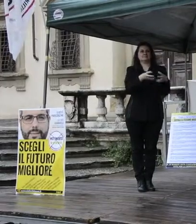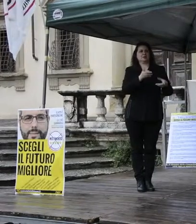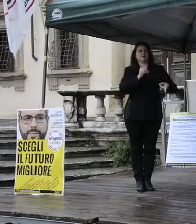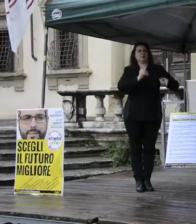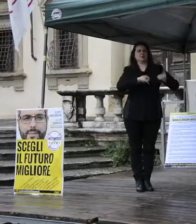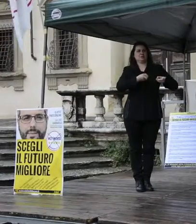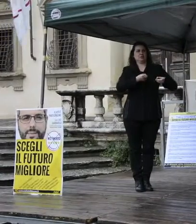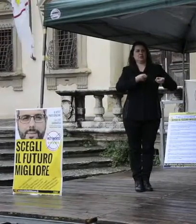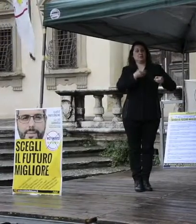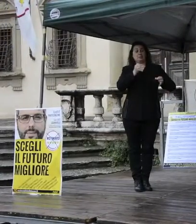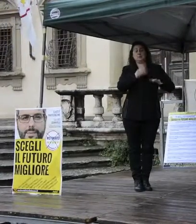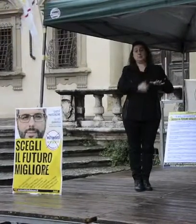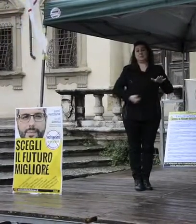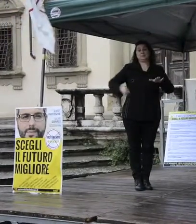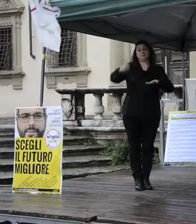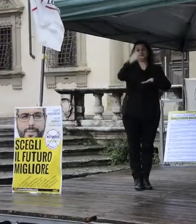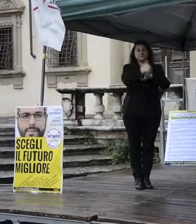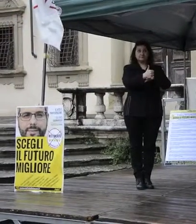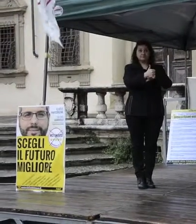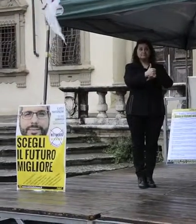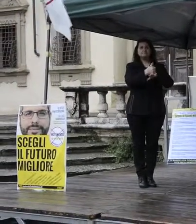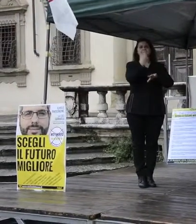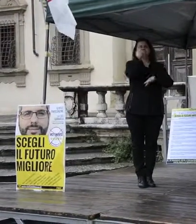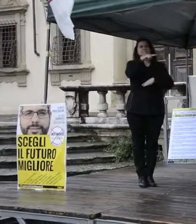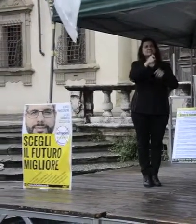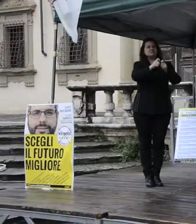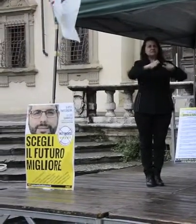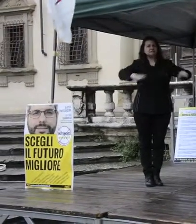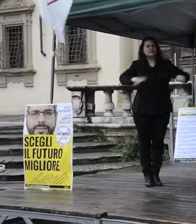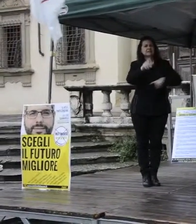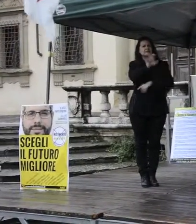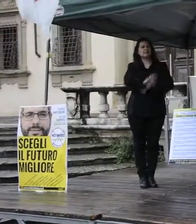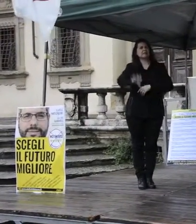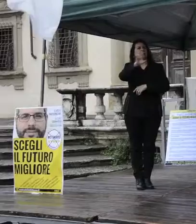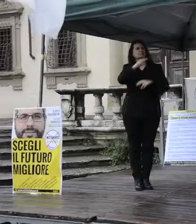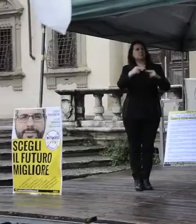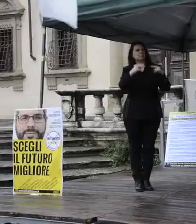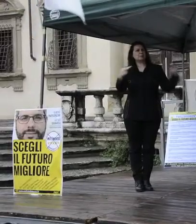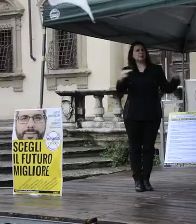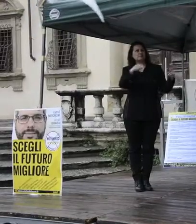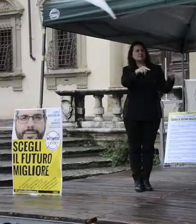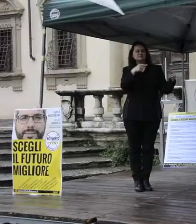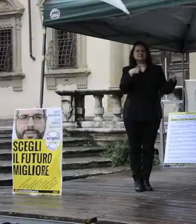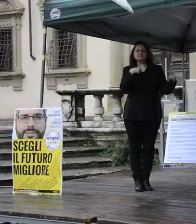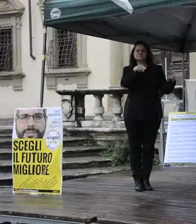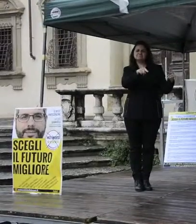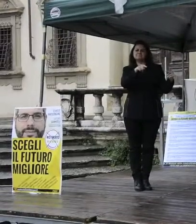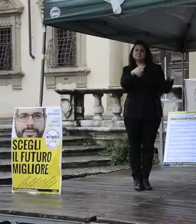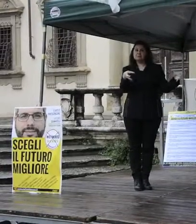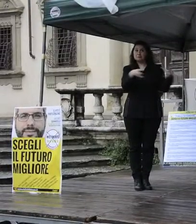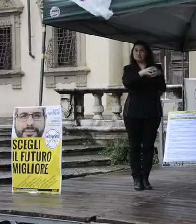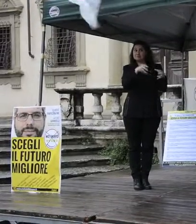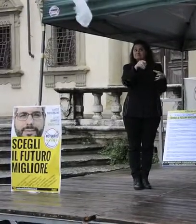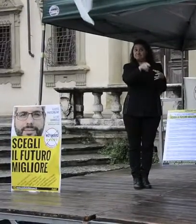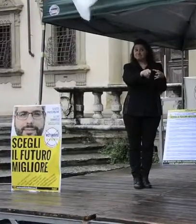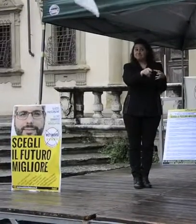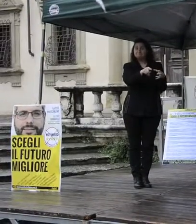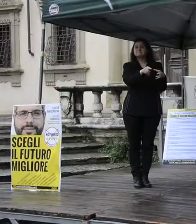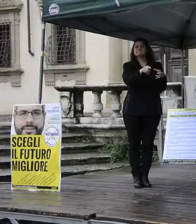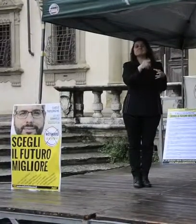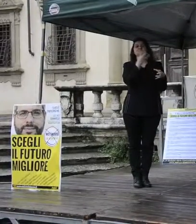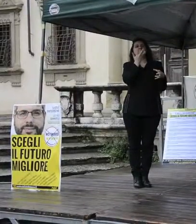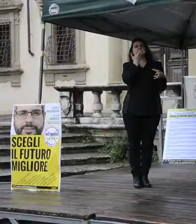città, come in questa regione, in questa provincia, che praticamente ha fatto di tutto per non